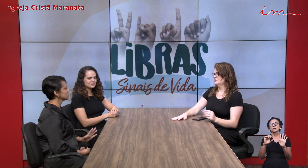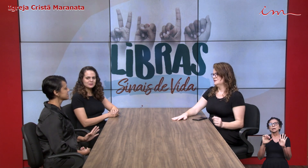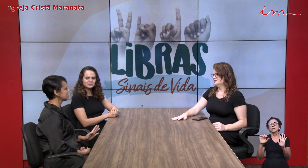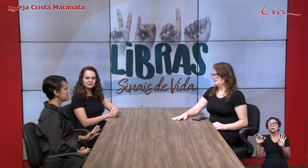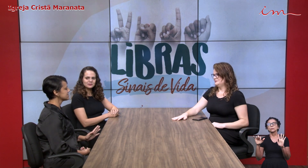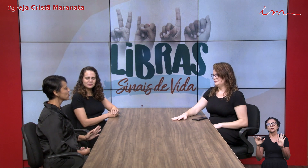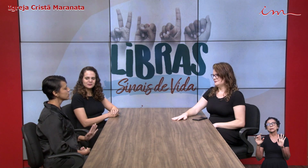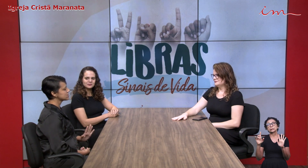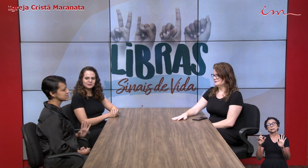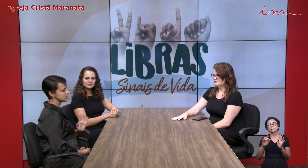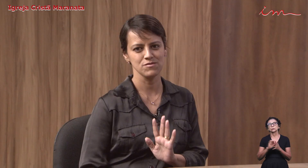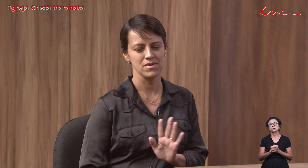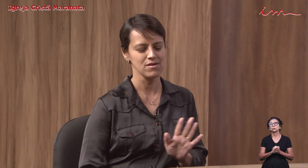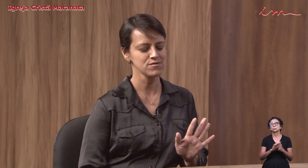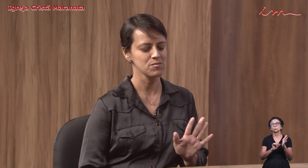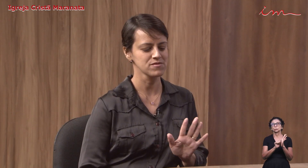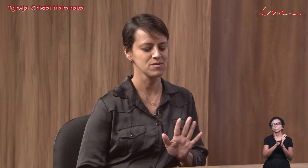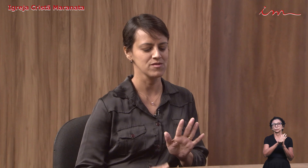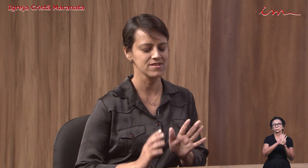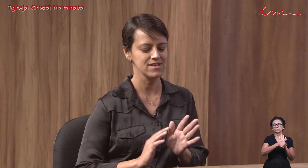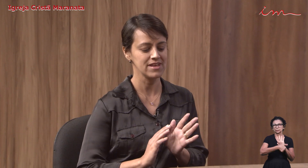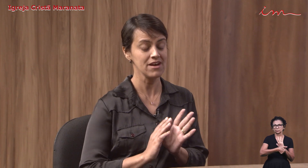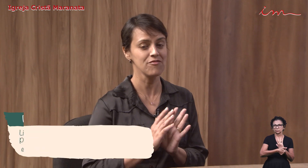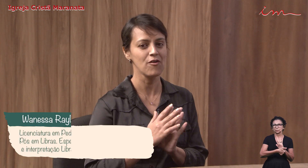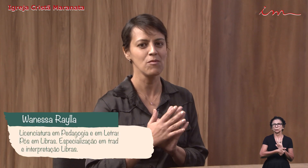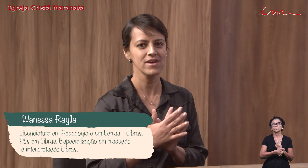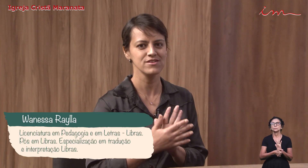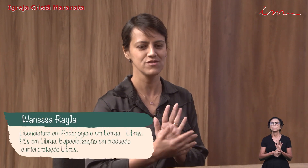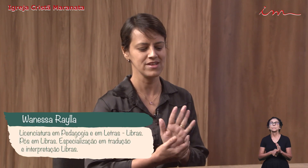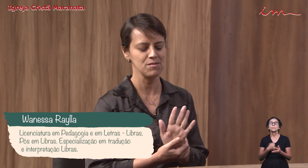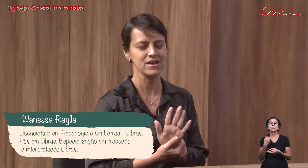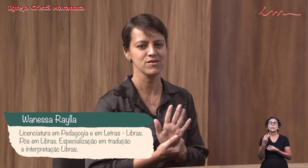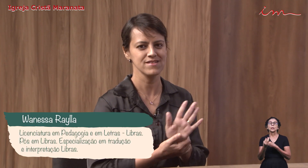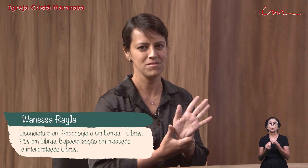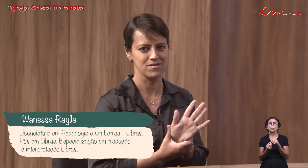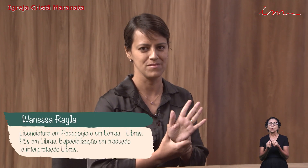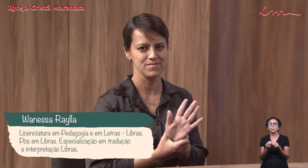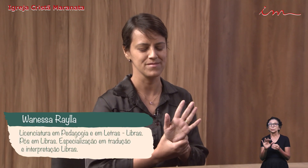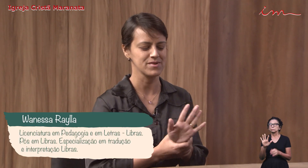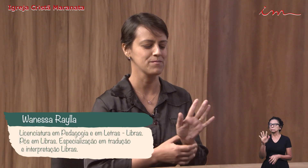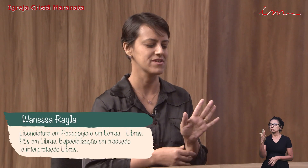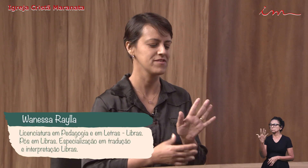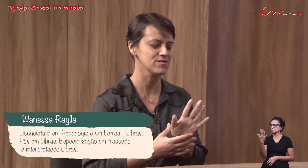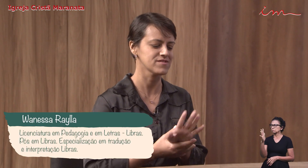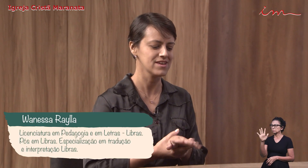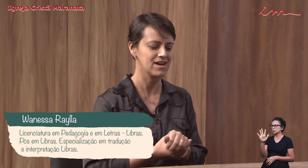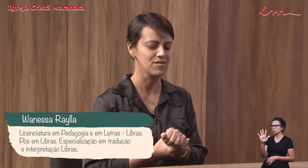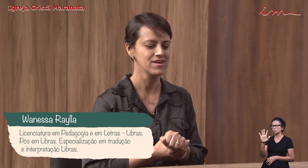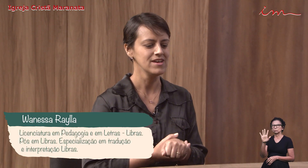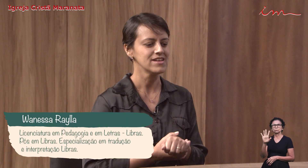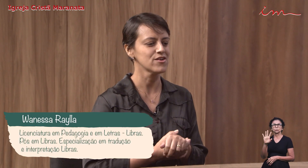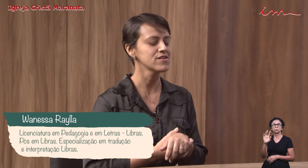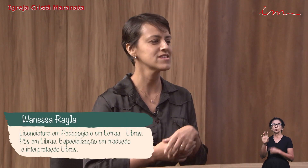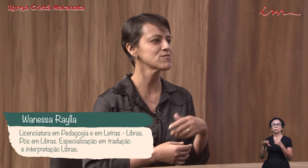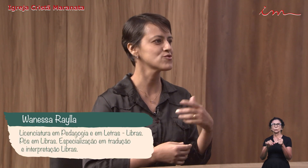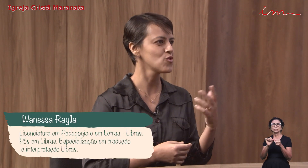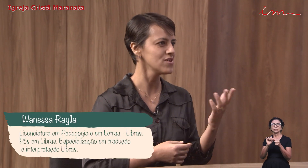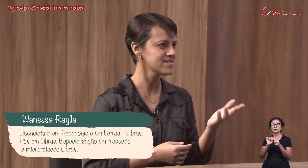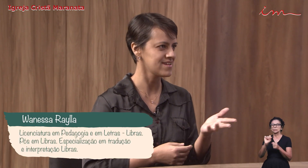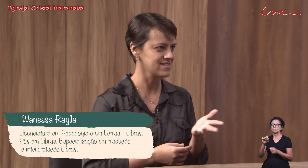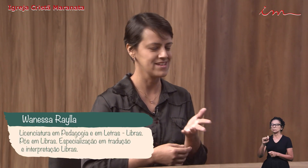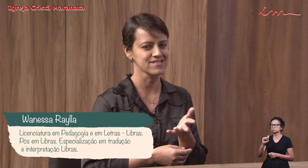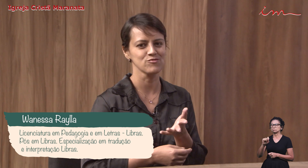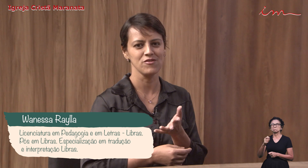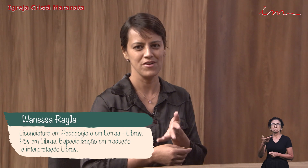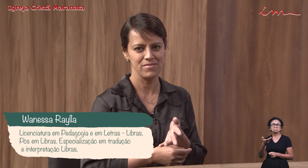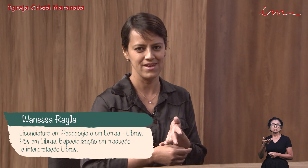nós temos as configurações de mão, só para os irmãos entenderem a forma que a gente vai dar para a nossa mão, para fazer o sinal. Então, nós temos